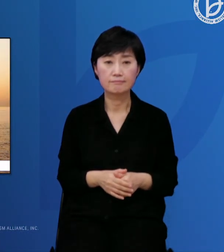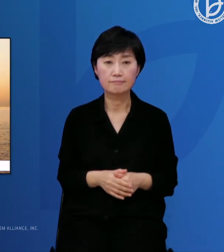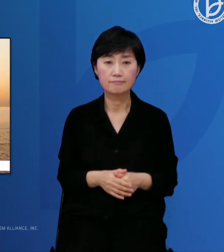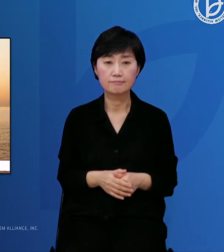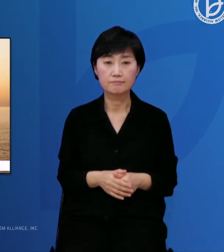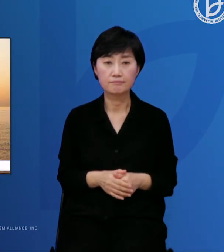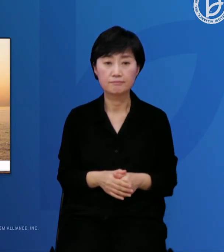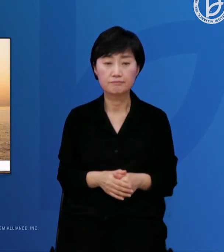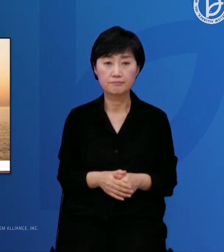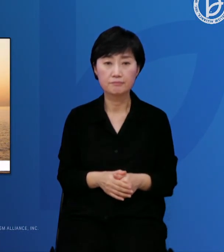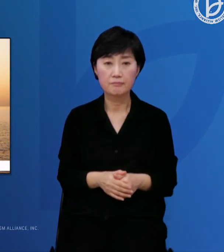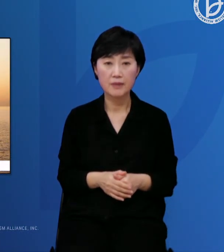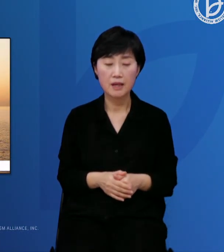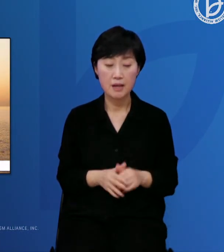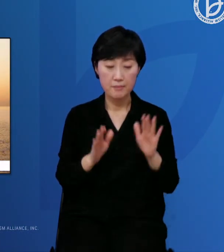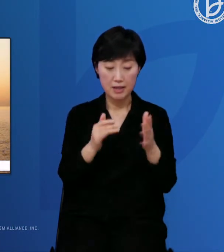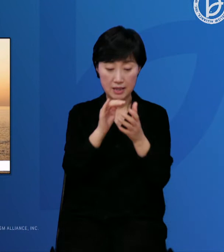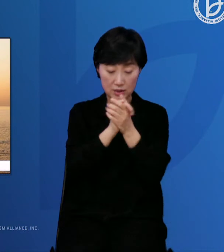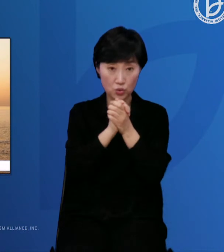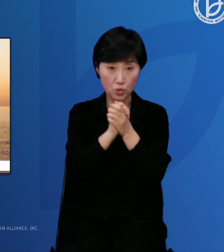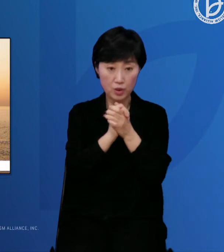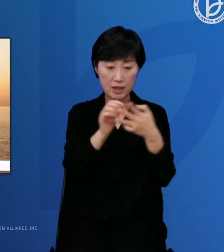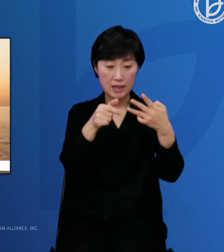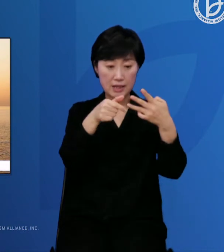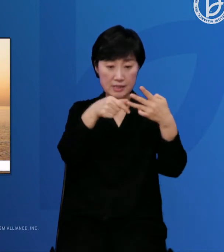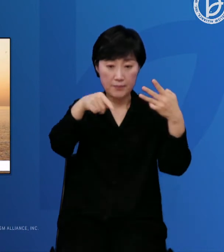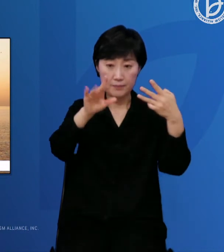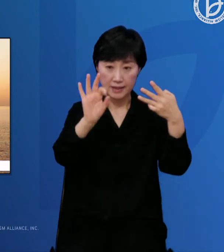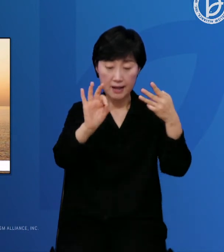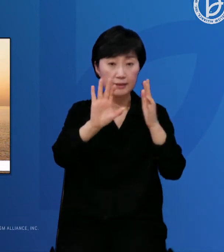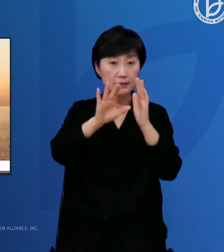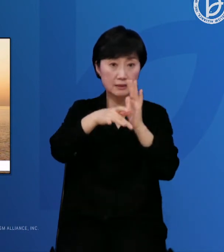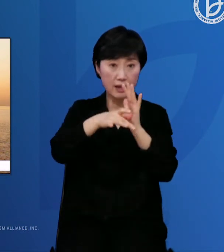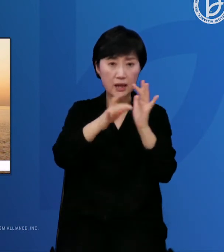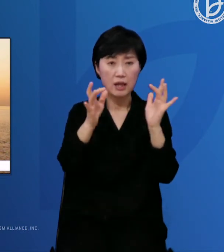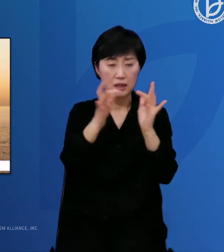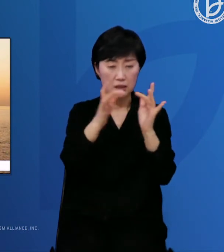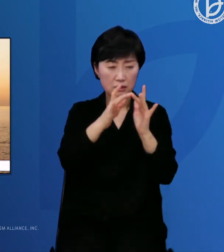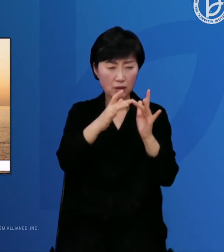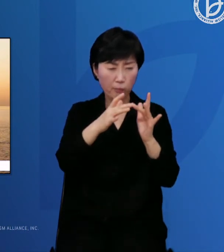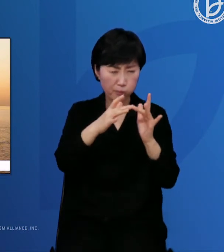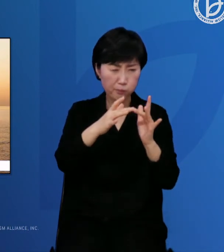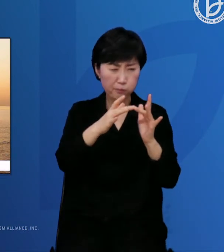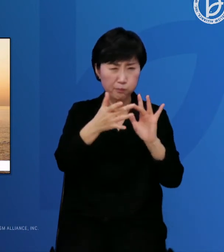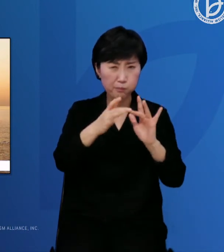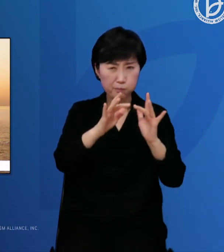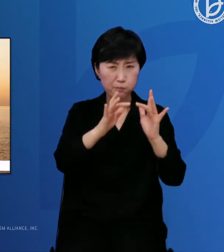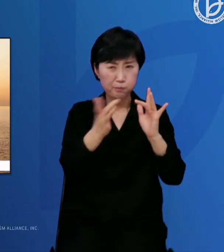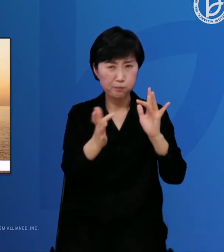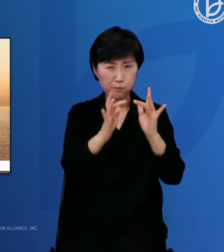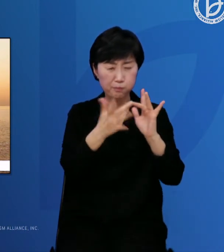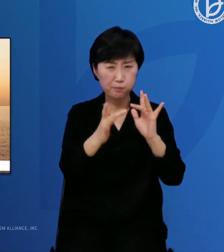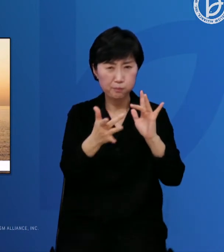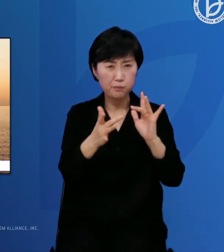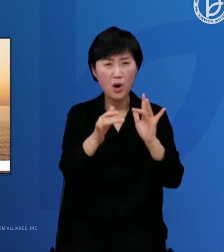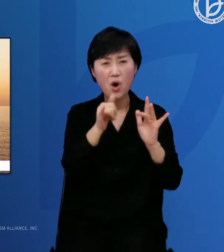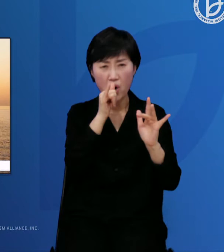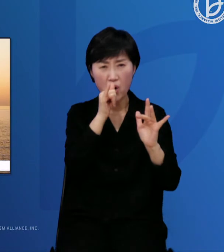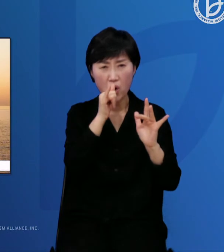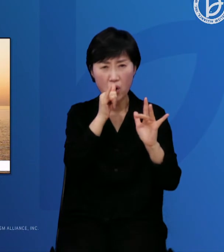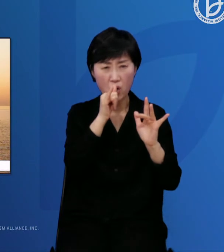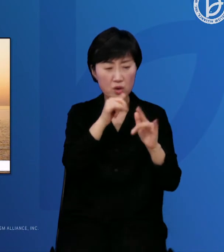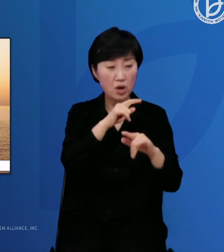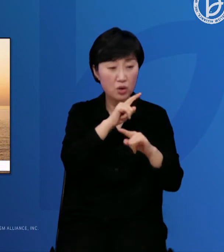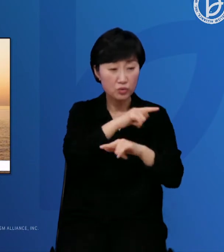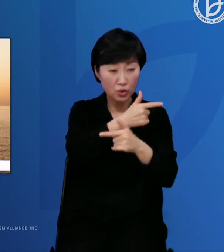원단 기도회 3강 메시지 중 영상 신호를 공급하는 인터넷 회선 장애가 발생하여 다국어와 수어